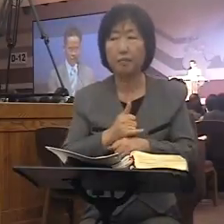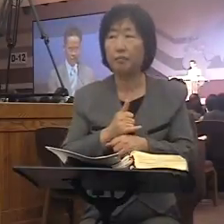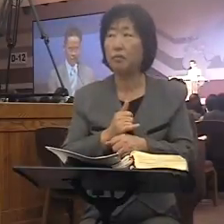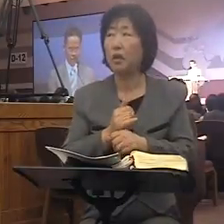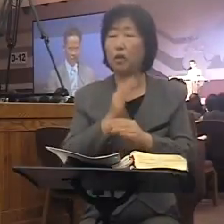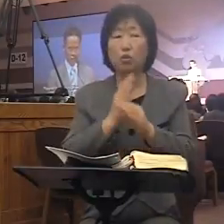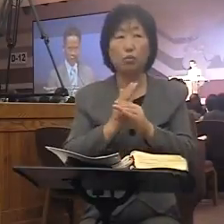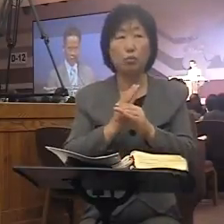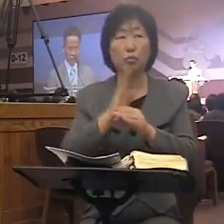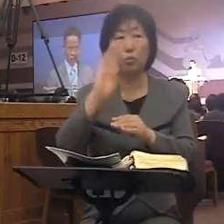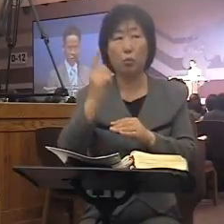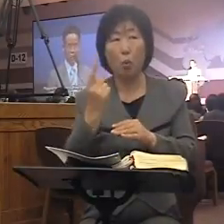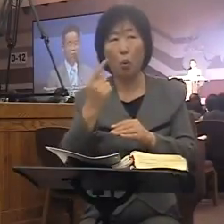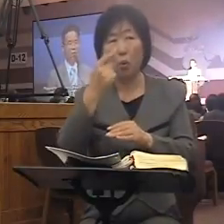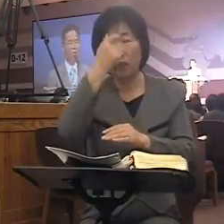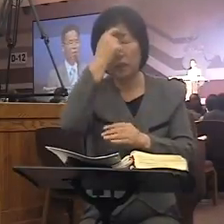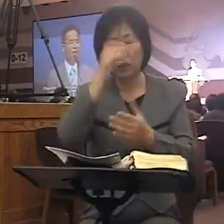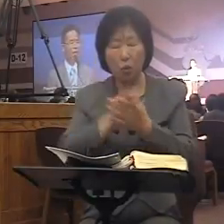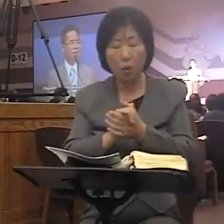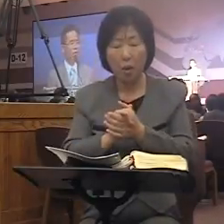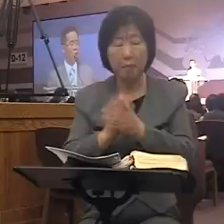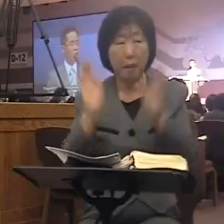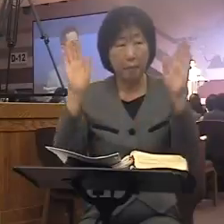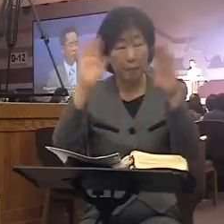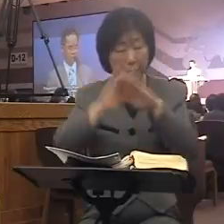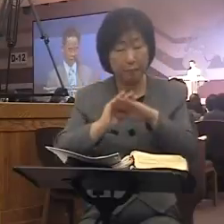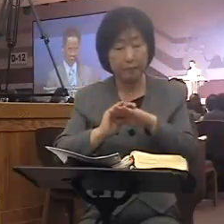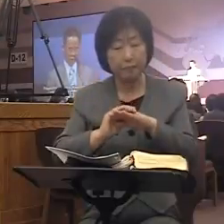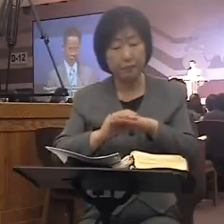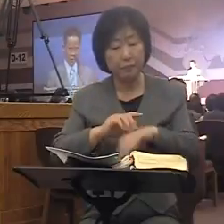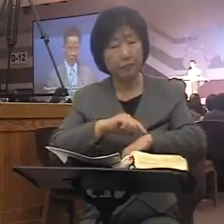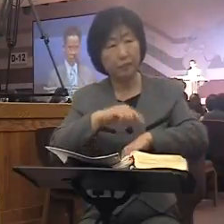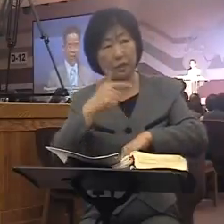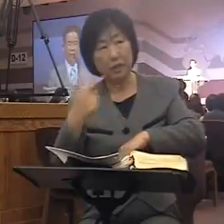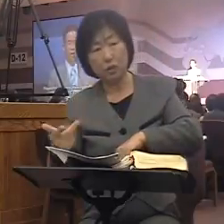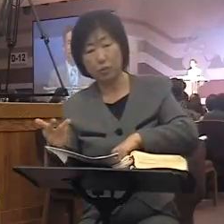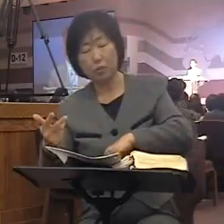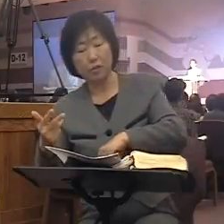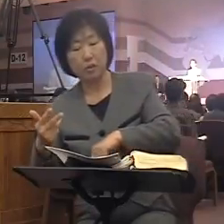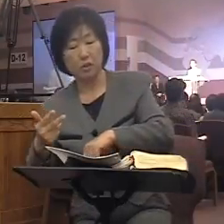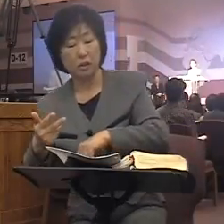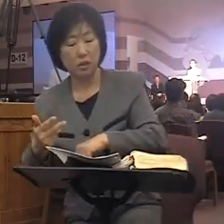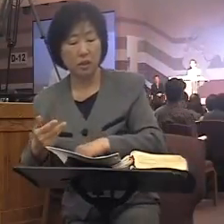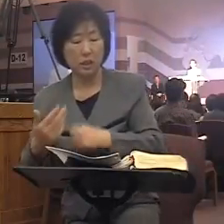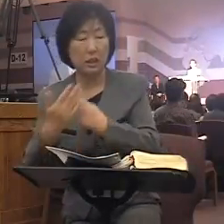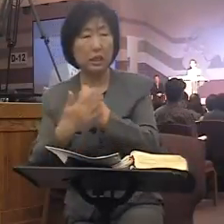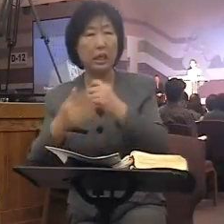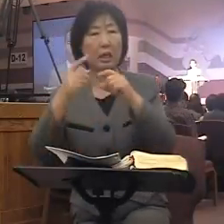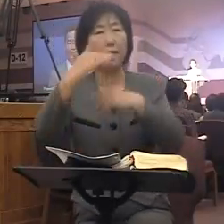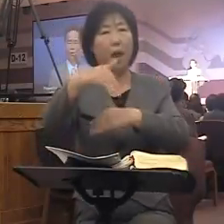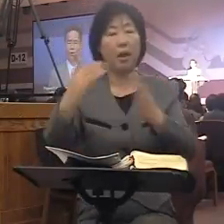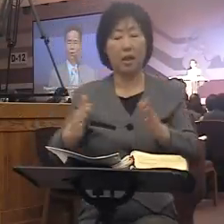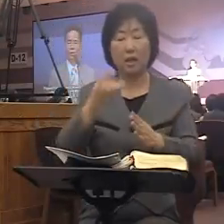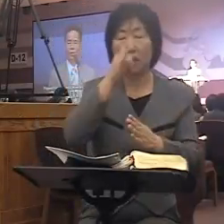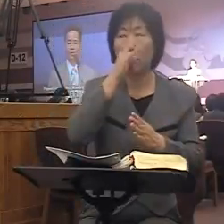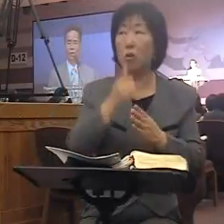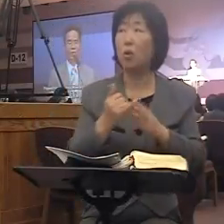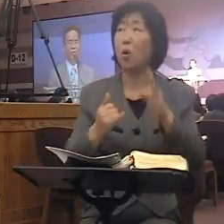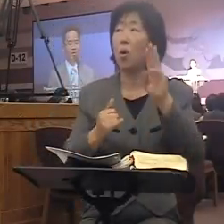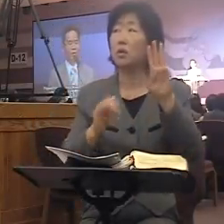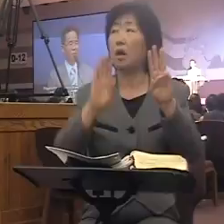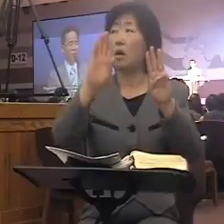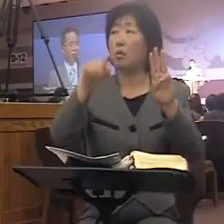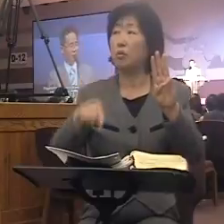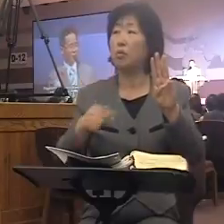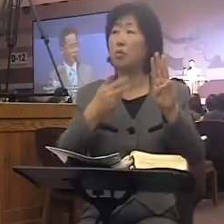중보기도의 밤이 이번 주 토요일 17일입니다. 저녁 7시 은혜채플에서 있습니다. 지난번 여러분 그 3부